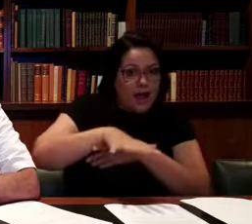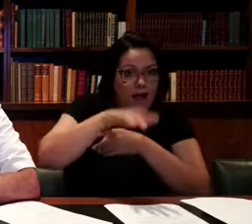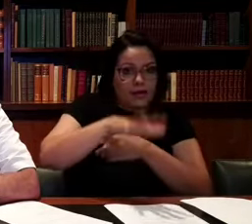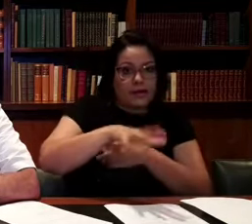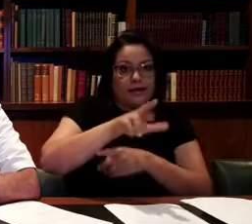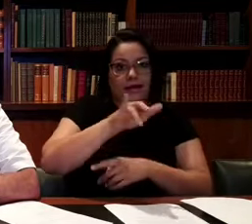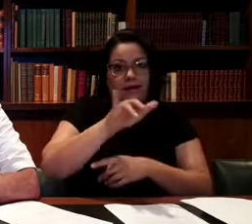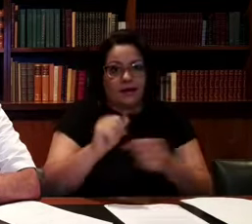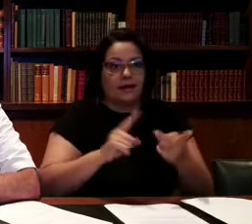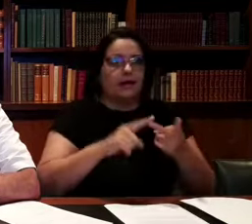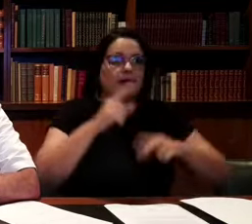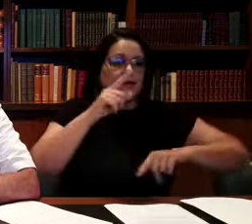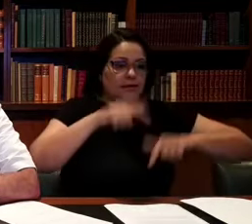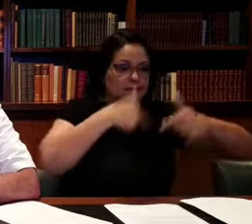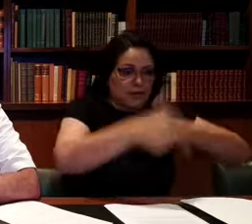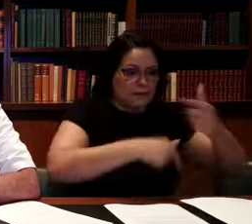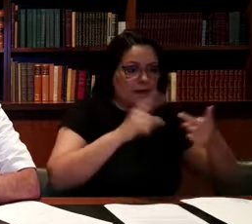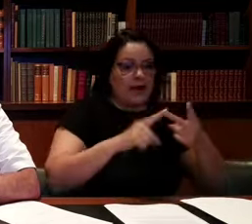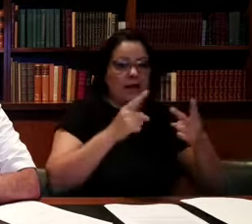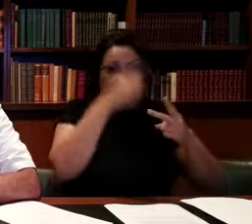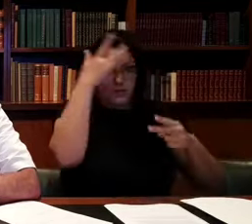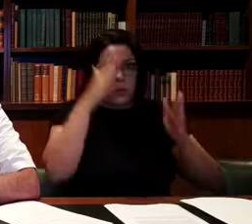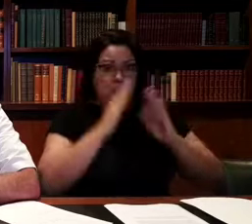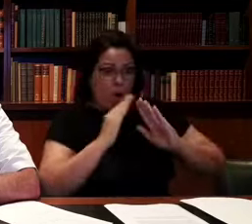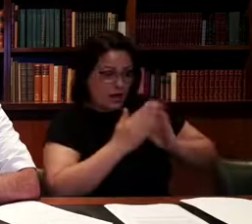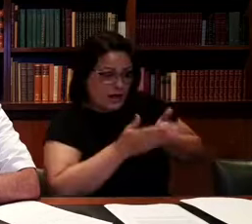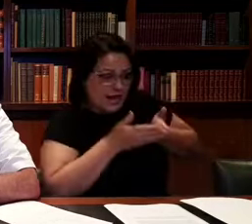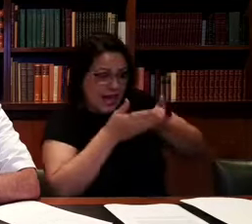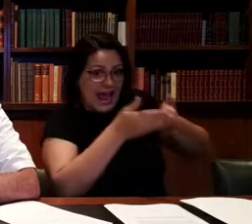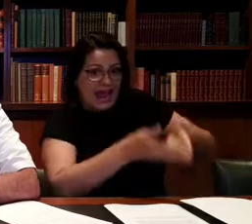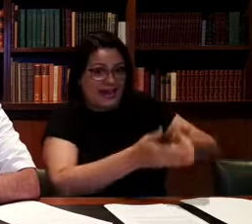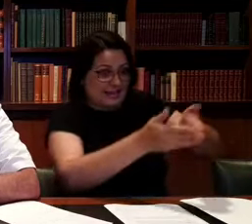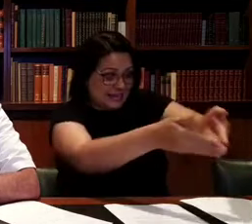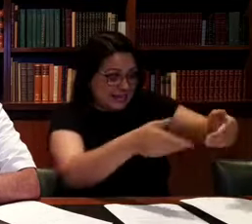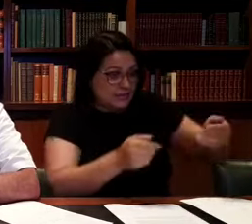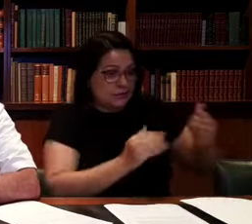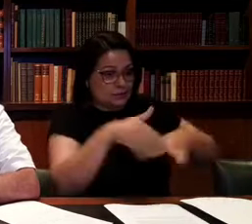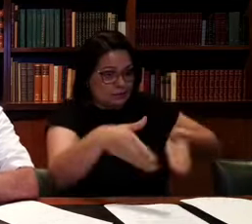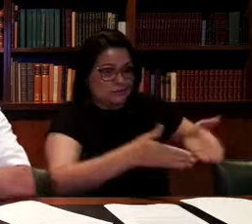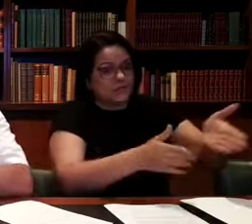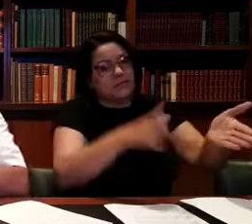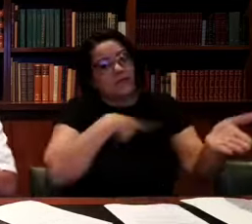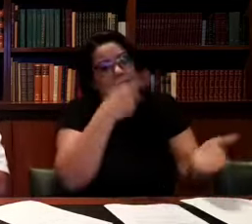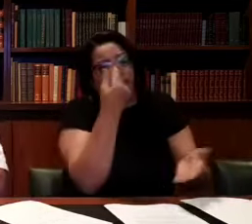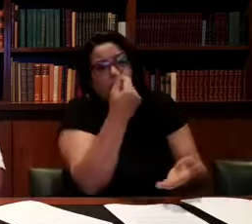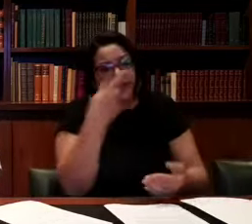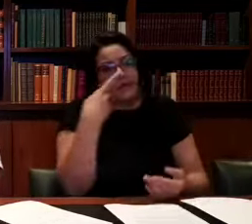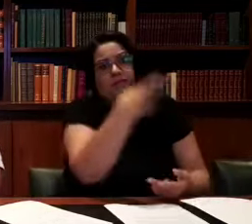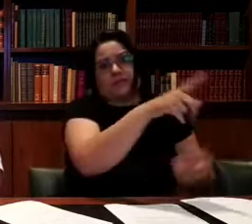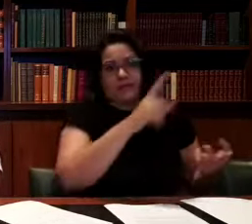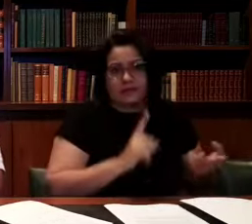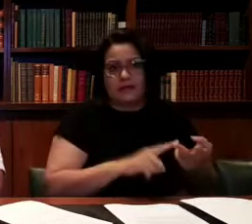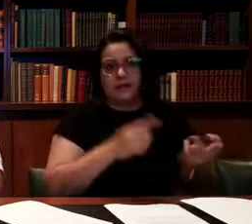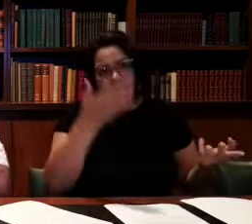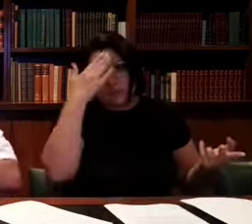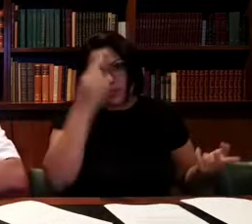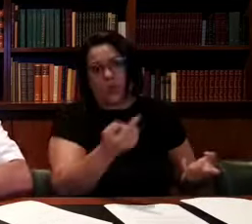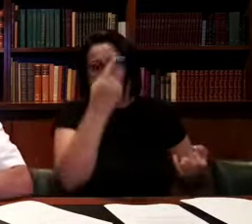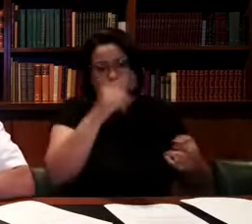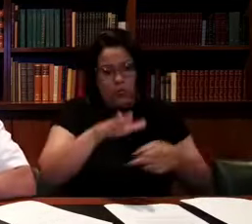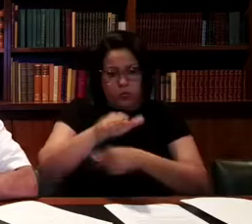brasileiro Um Pescador ribeirinho o caboclo ganha seu dinheirinho você sabe que um um exemplar desse